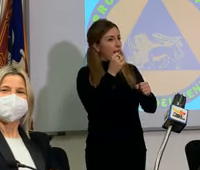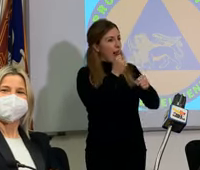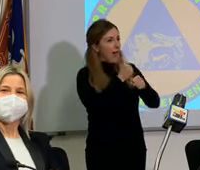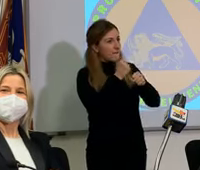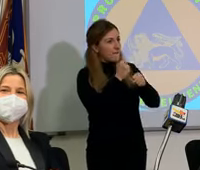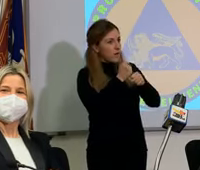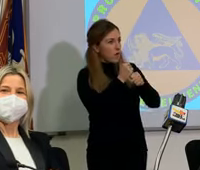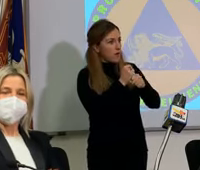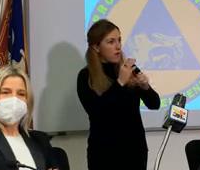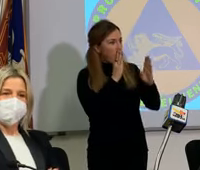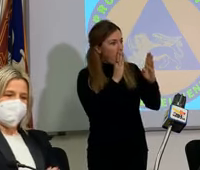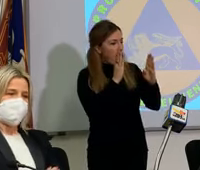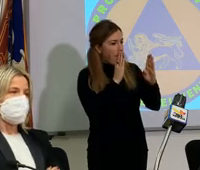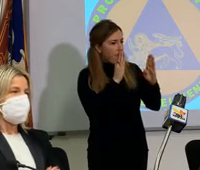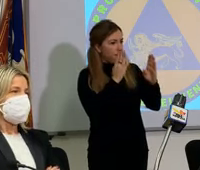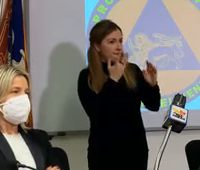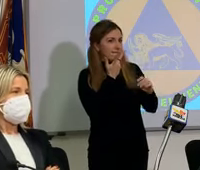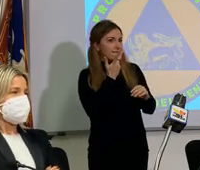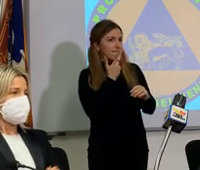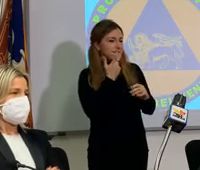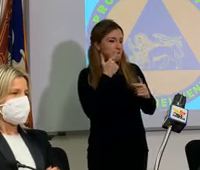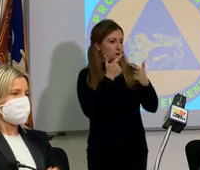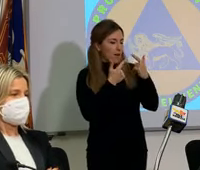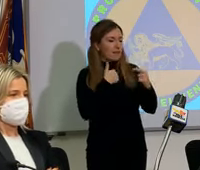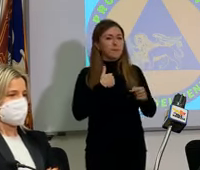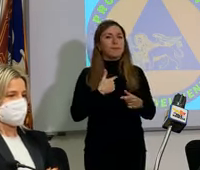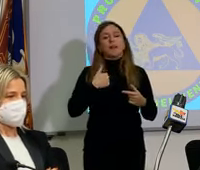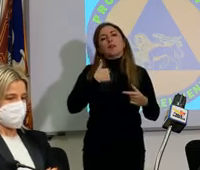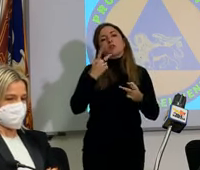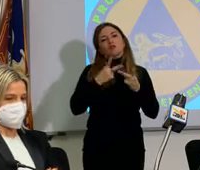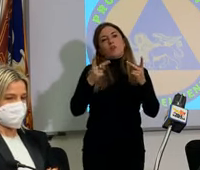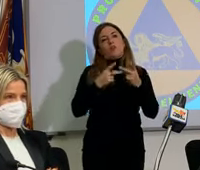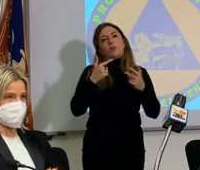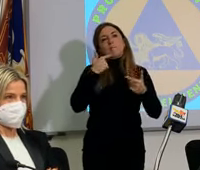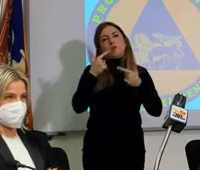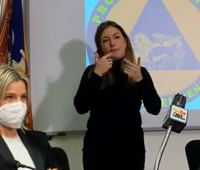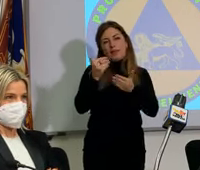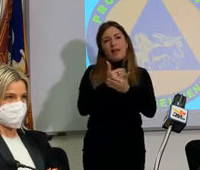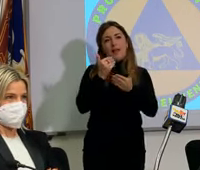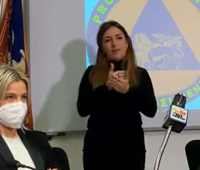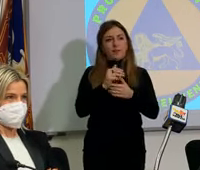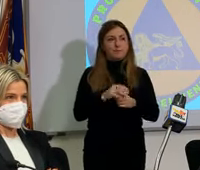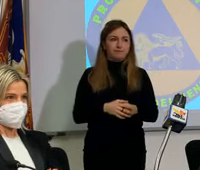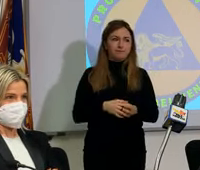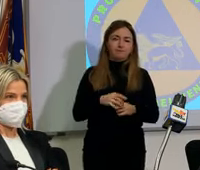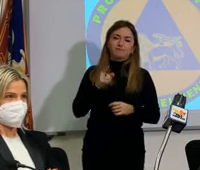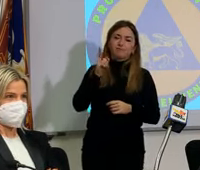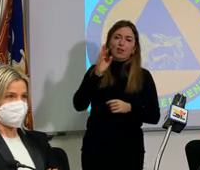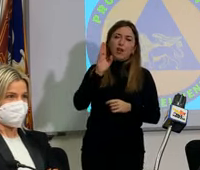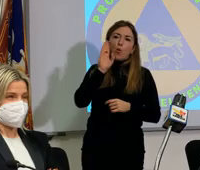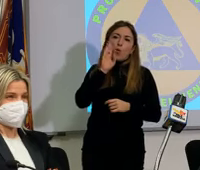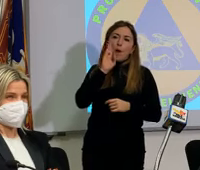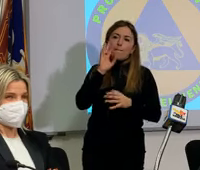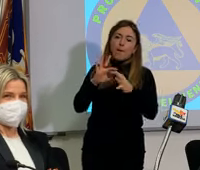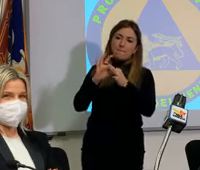sono in genere io personalmente cerco sempre di evitarle e è un uomo in a un uomo di pace